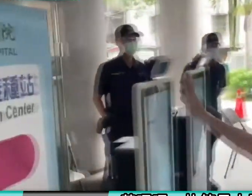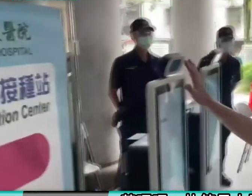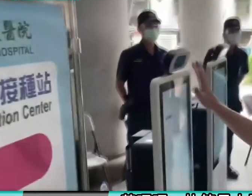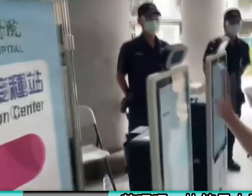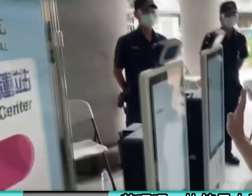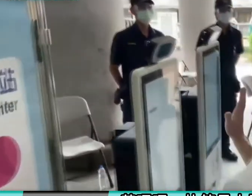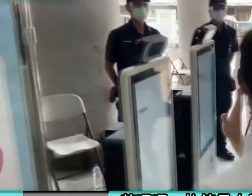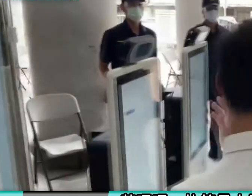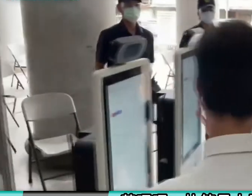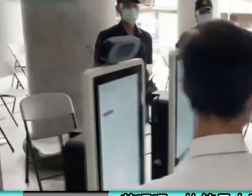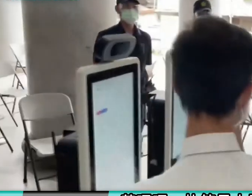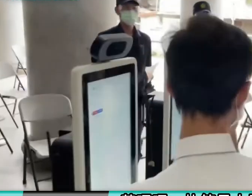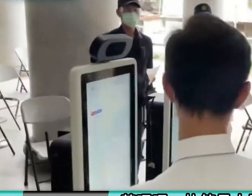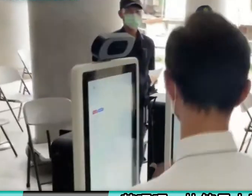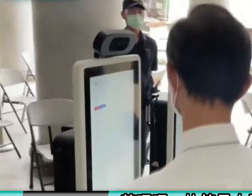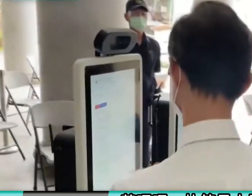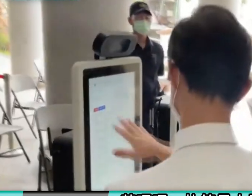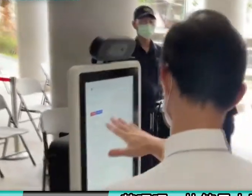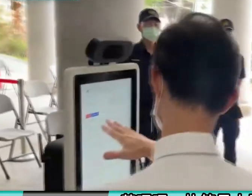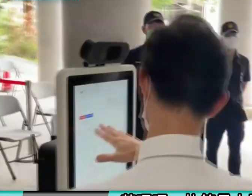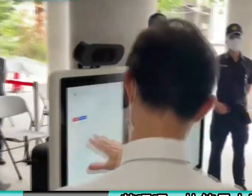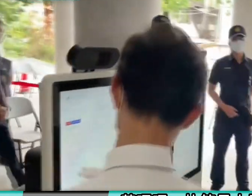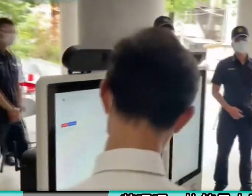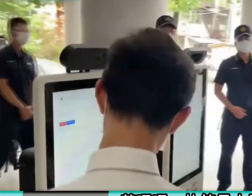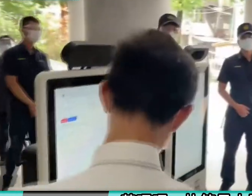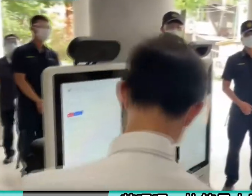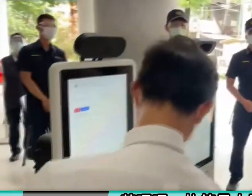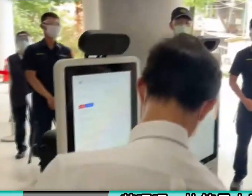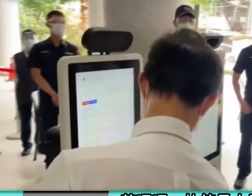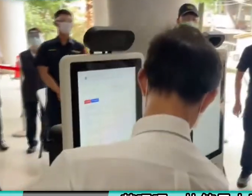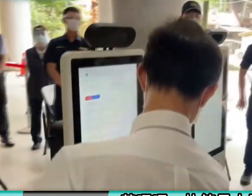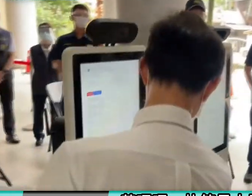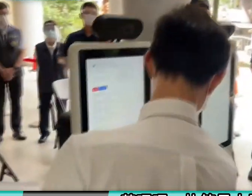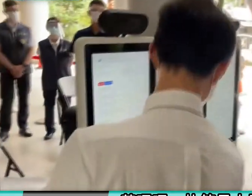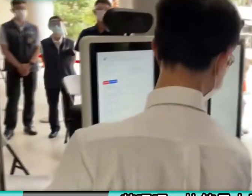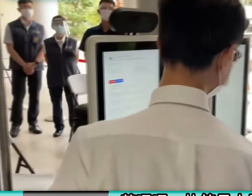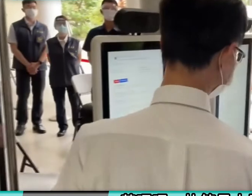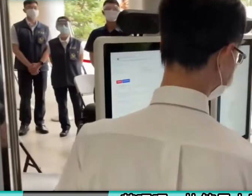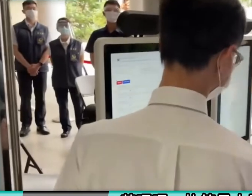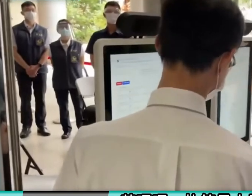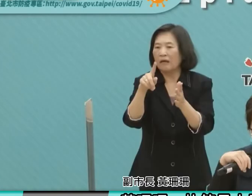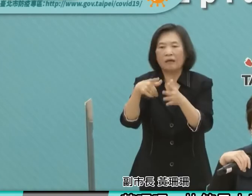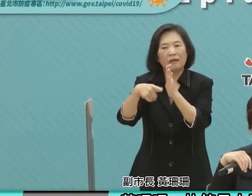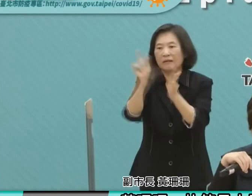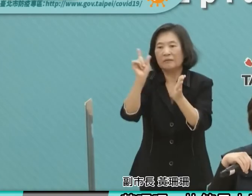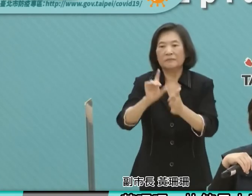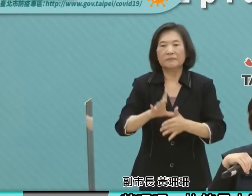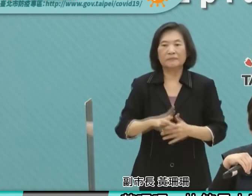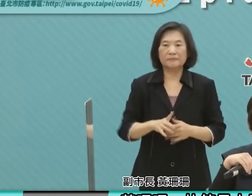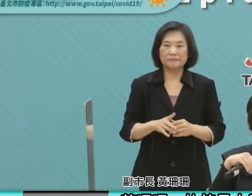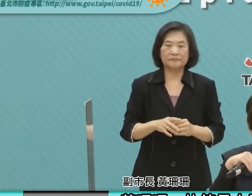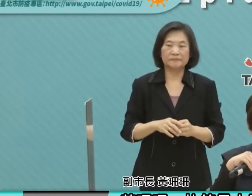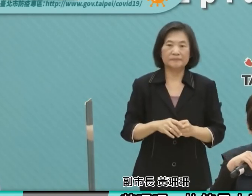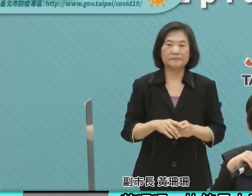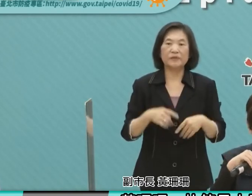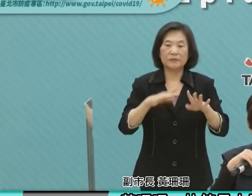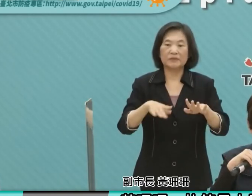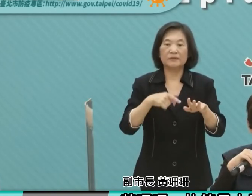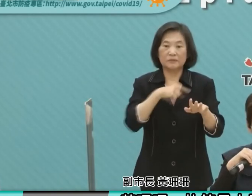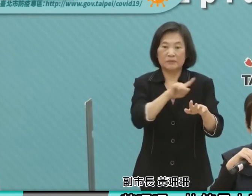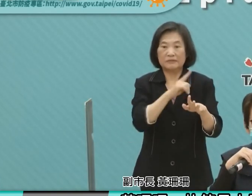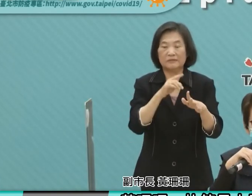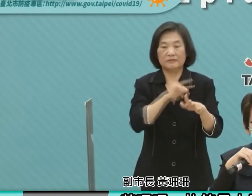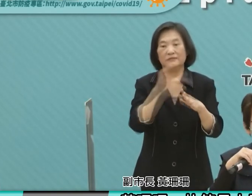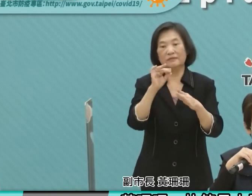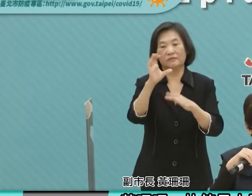在先发给孩子，不可能等到中央拨付的来我们再来提供，所以这件事情地方会自己购